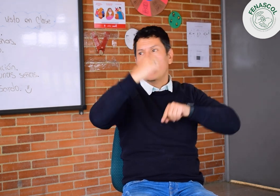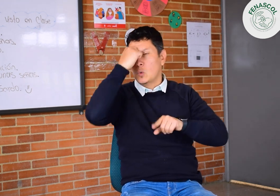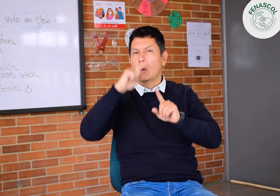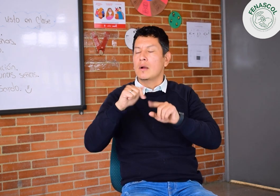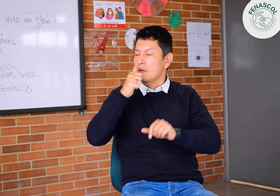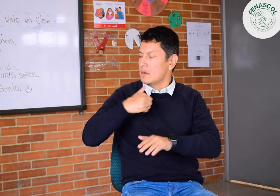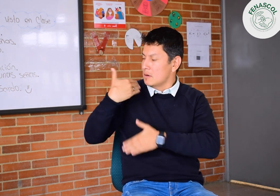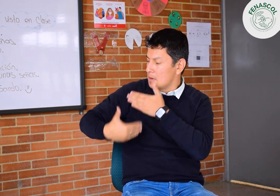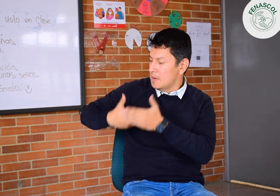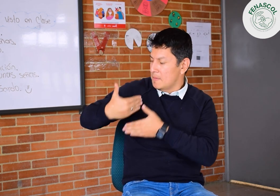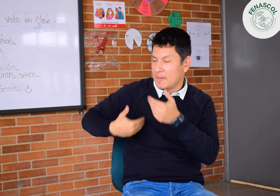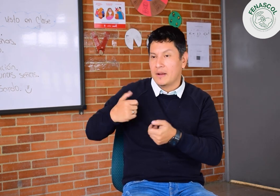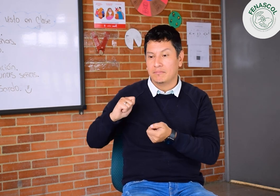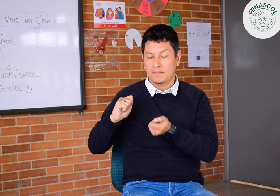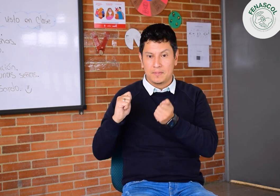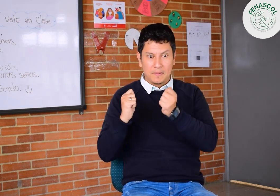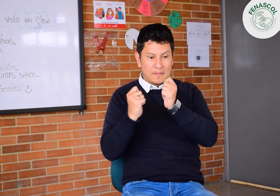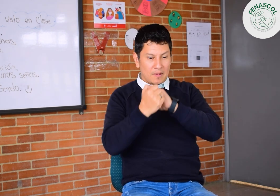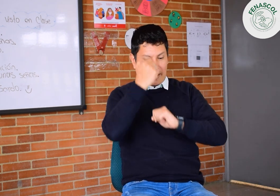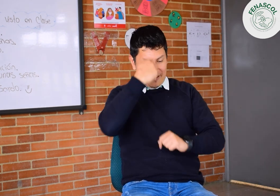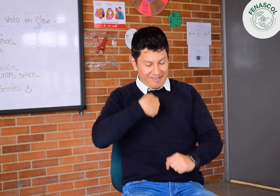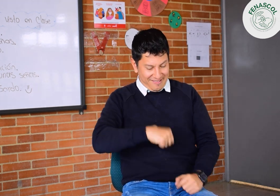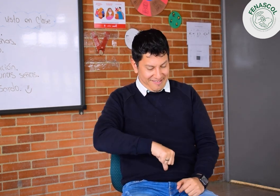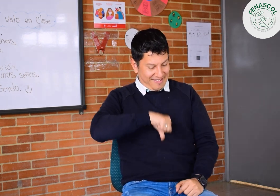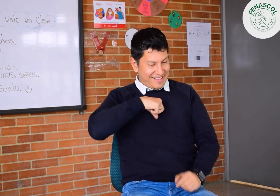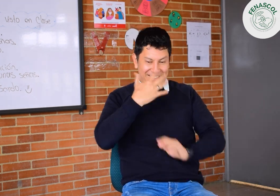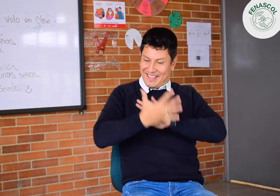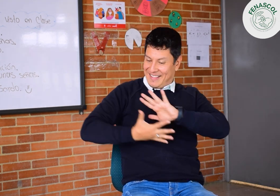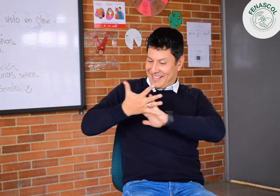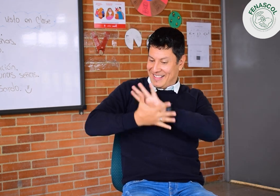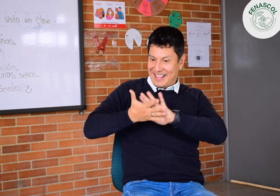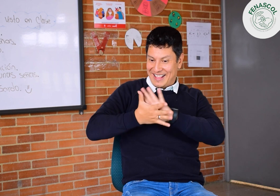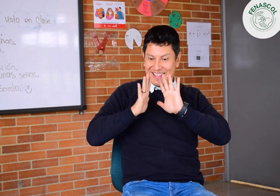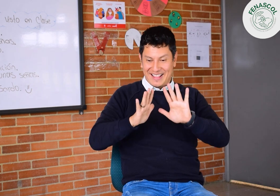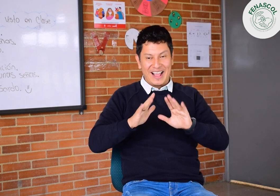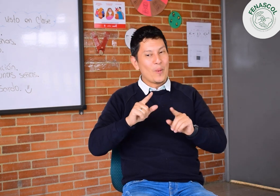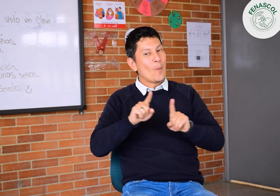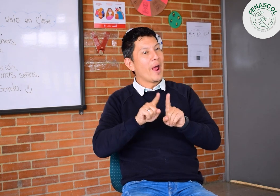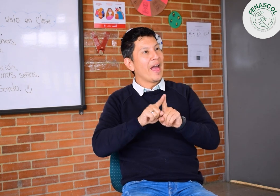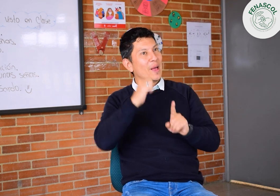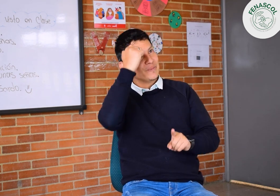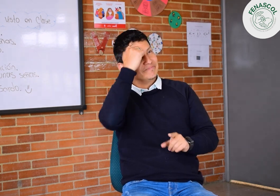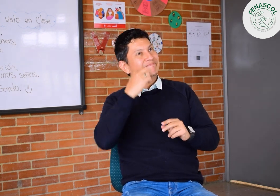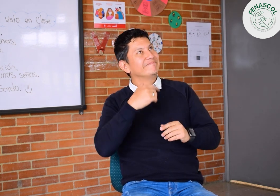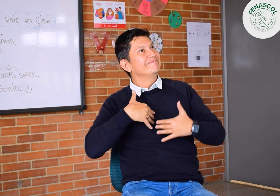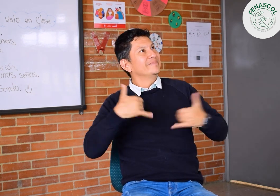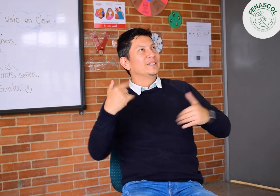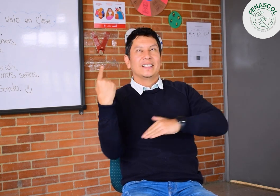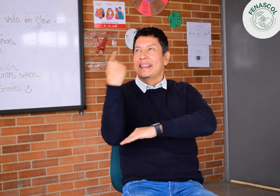pueden sentirse orgullosos de su lengua por la transformación social que han logrado Feliz día